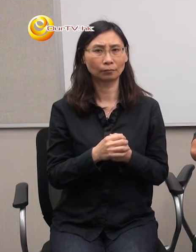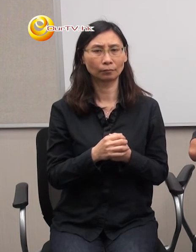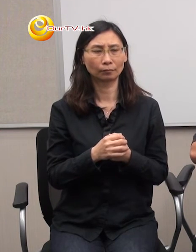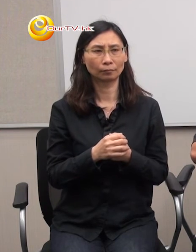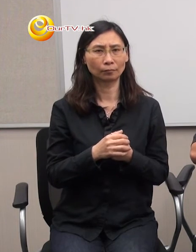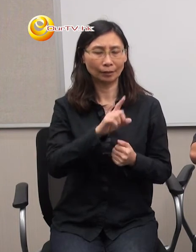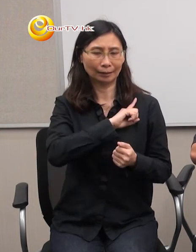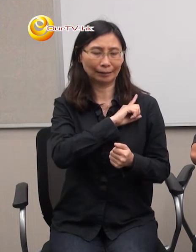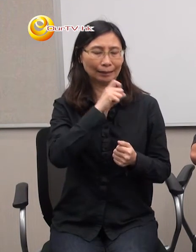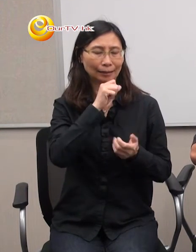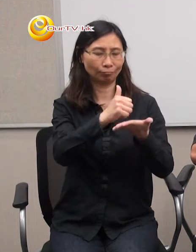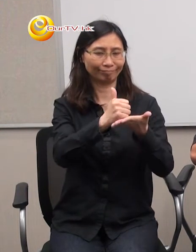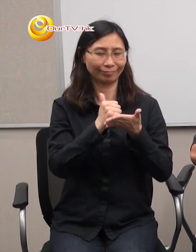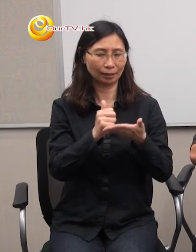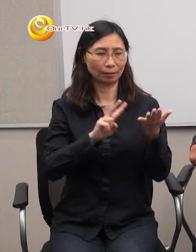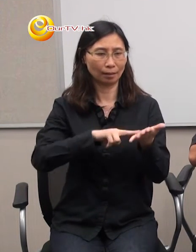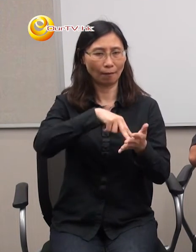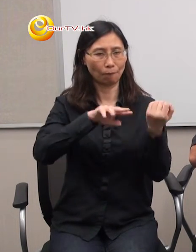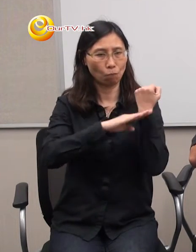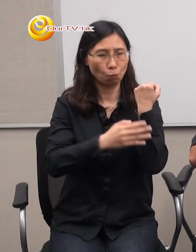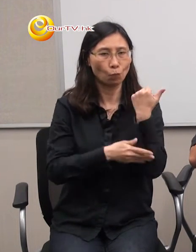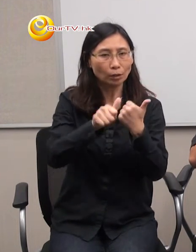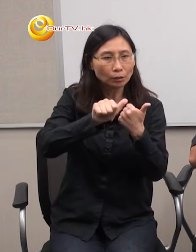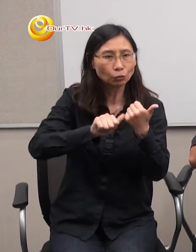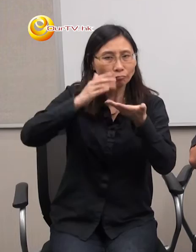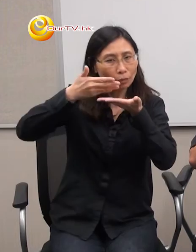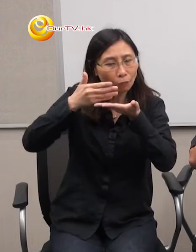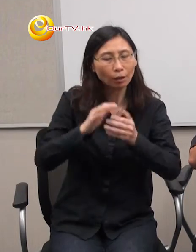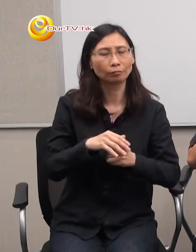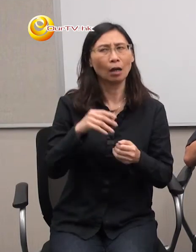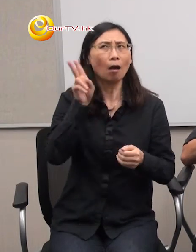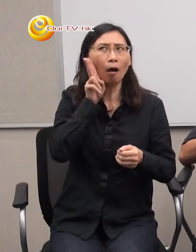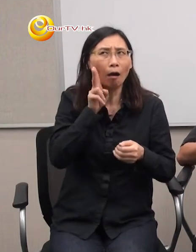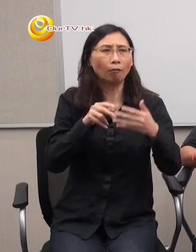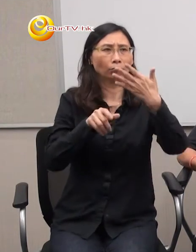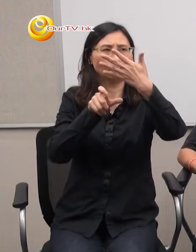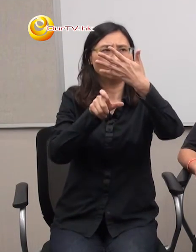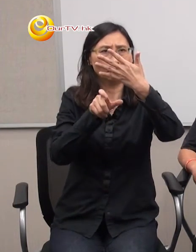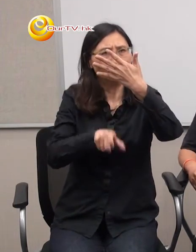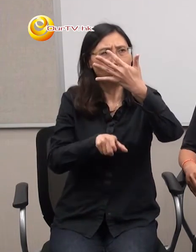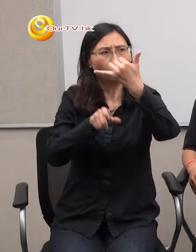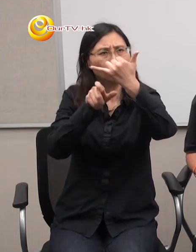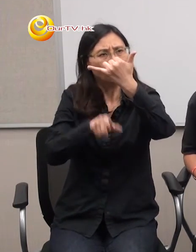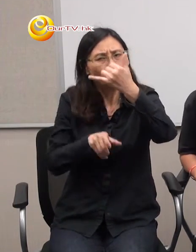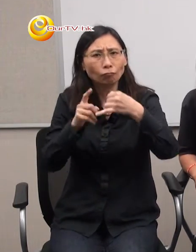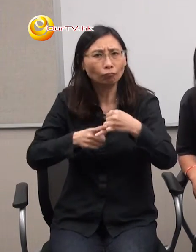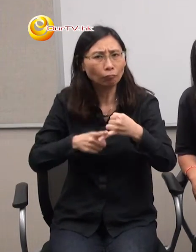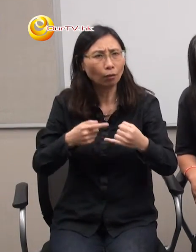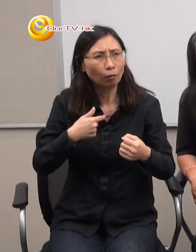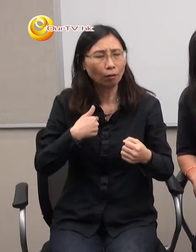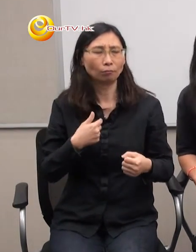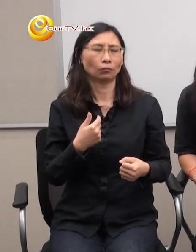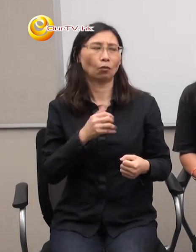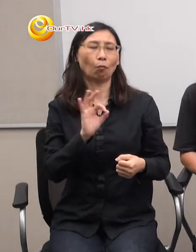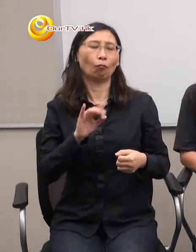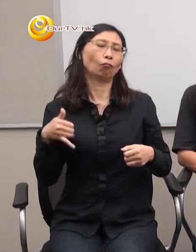佢自己又請立法會議員一餐飯嘅，好似喺六月底定五月底定六月底，我唔記得咗啦，因為我冇份。咁佢